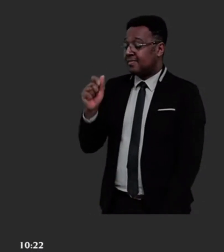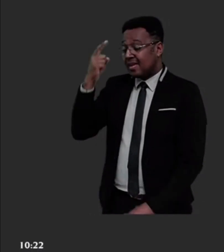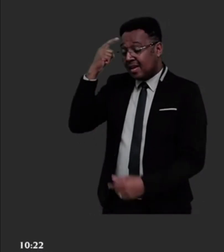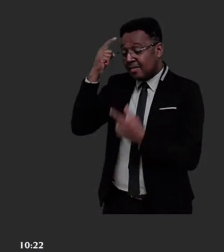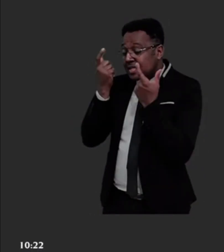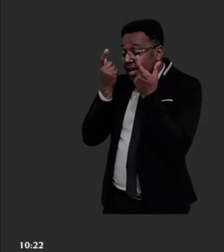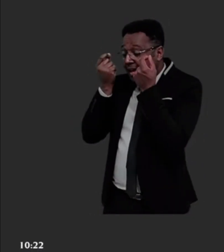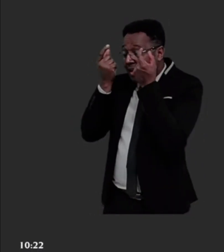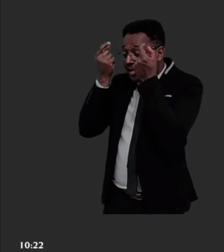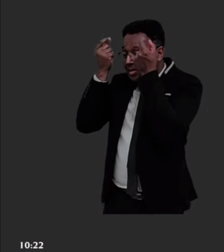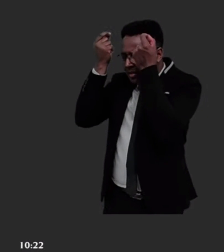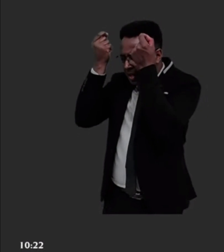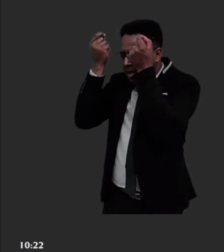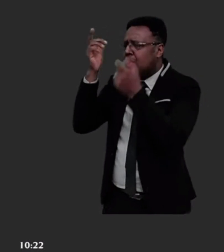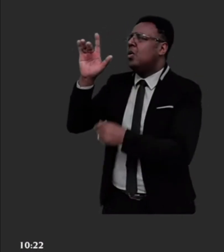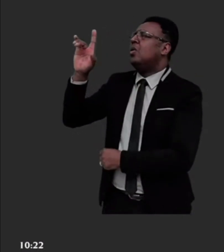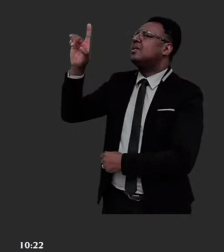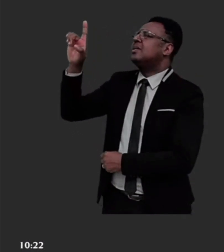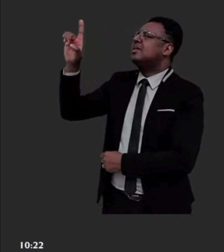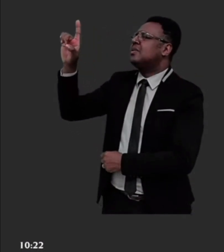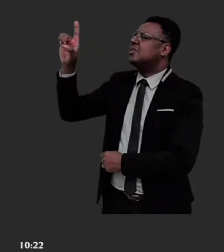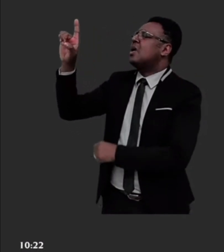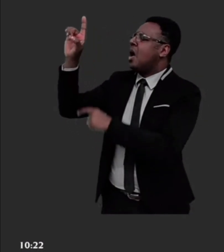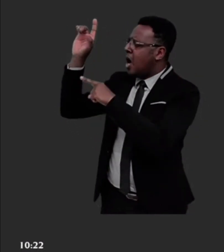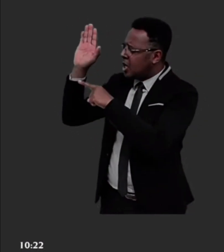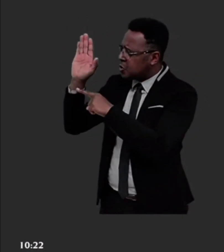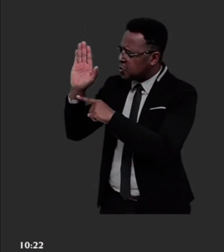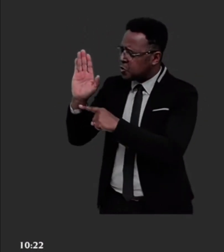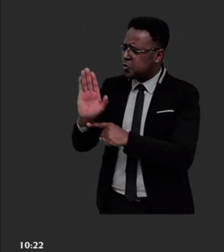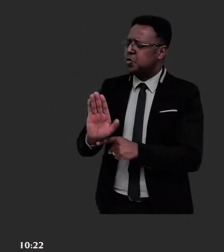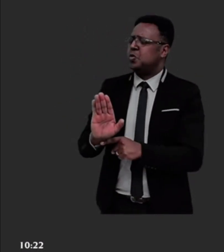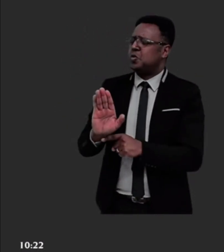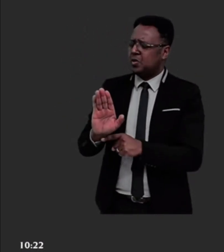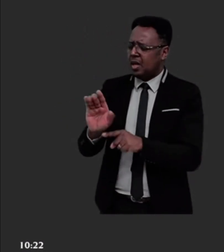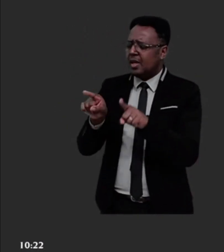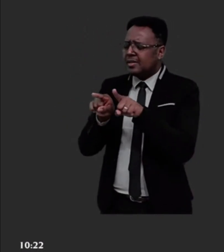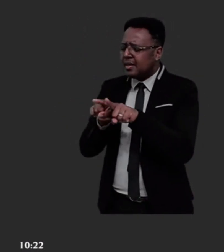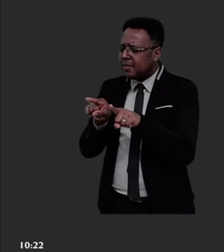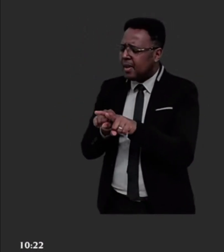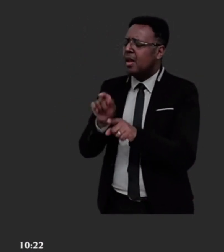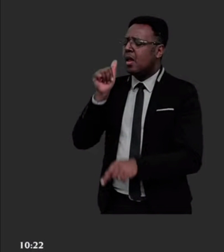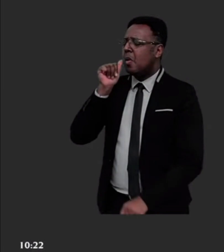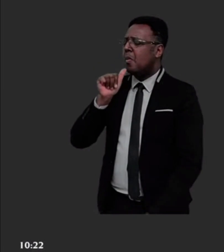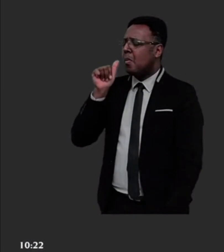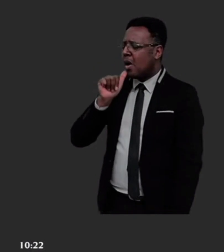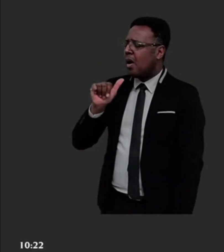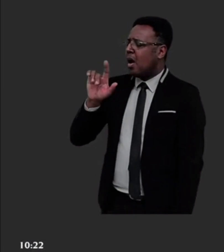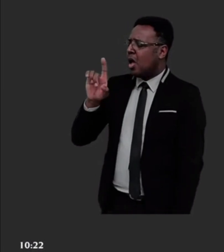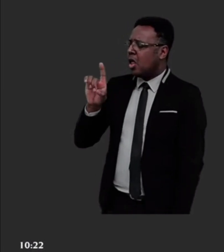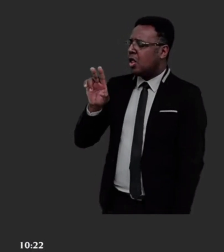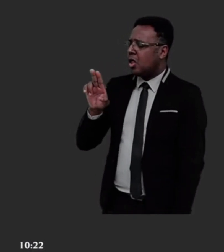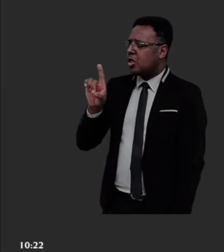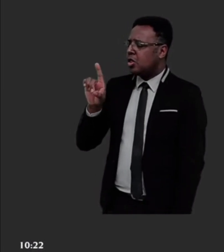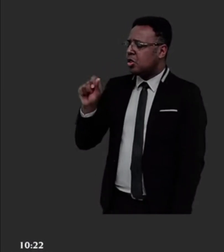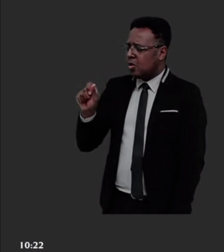desta criança, pelo amor do teu nome. A Dudinha, Senhor, lá de Iperó, aleluia, o câncer já tomou o